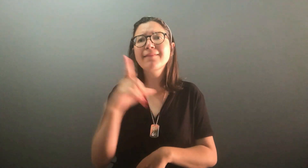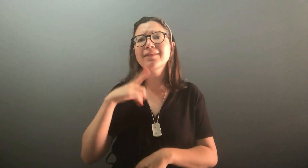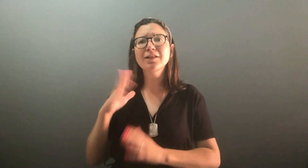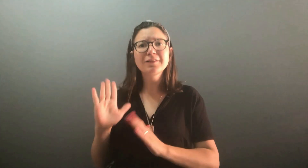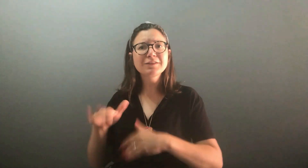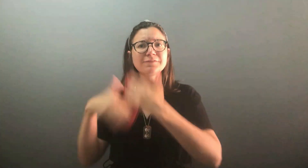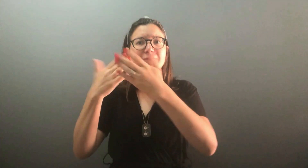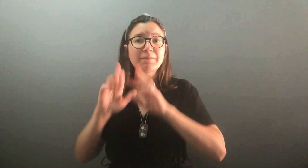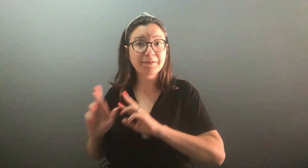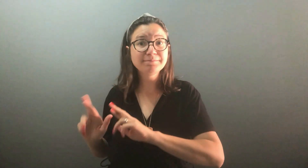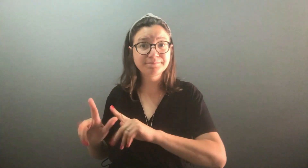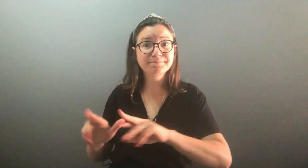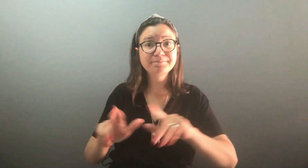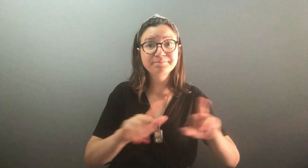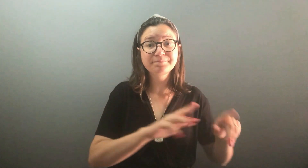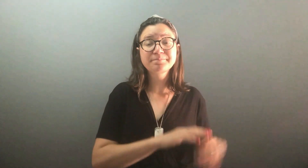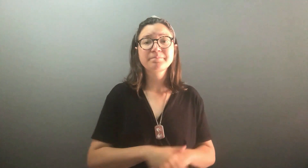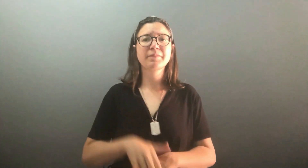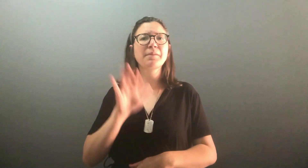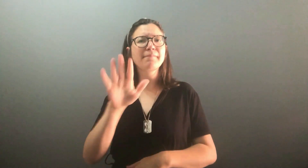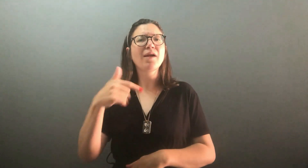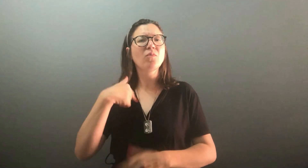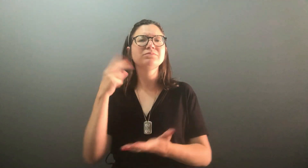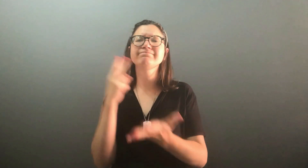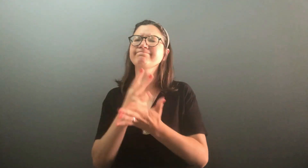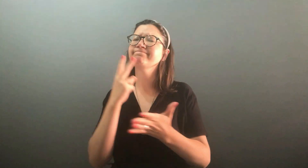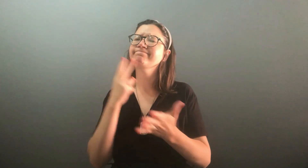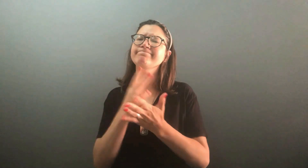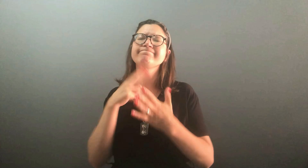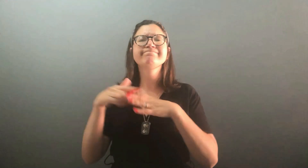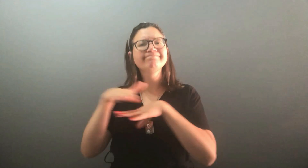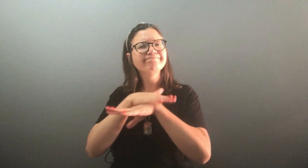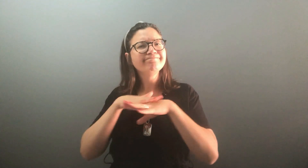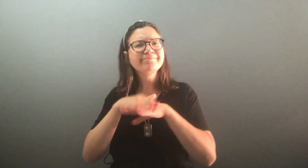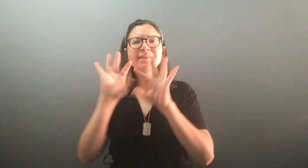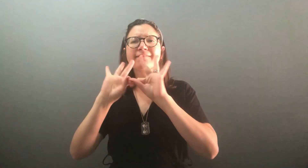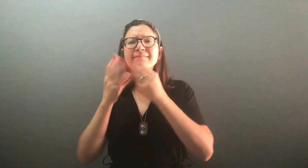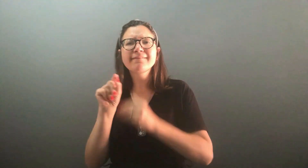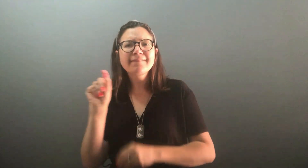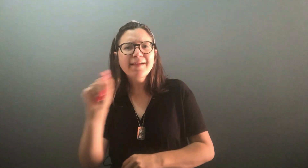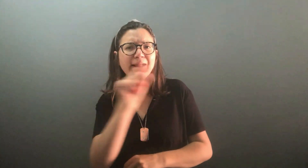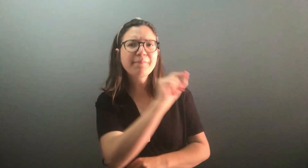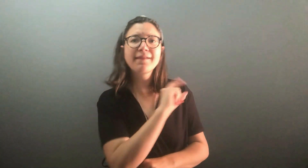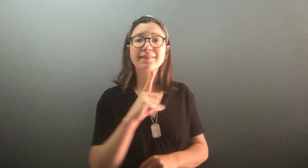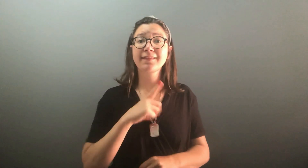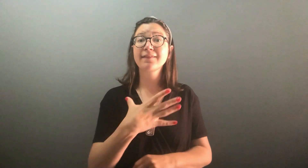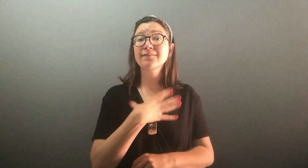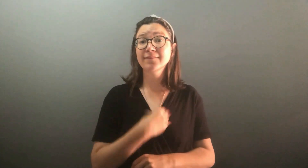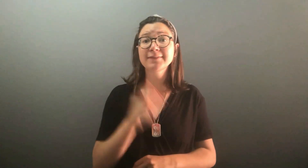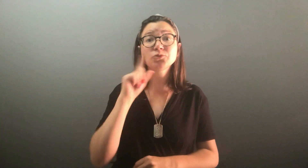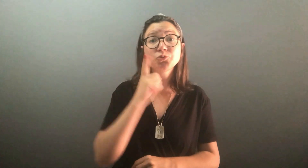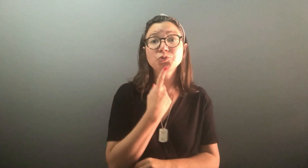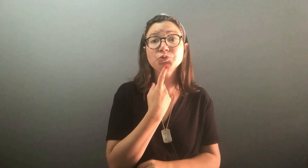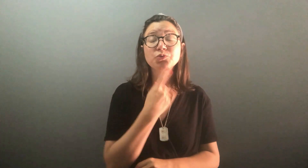desenvolvimento diferente uma da outra, ok? Mas o que eu sempre converso e oriento as famílias que têm filho surdo é